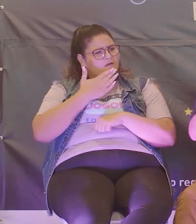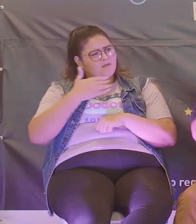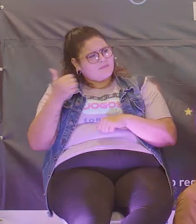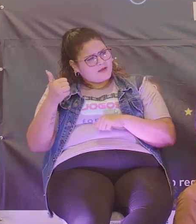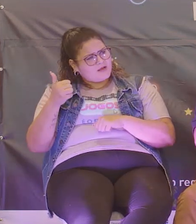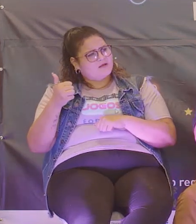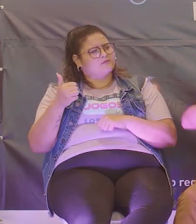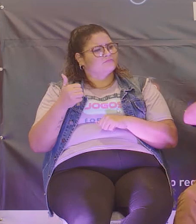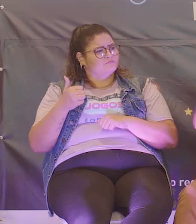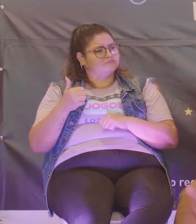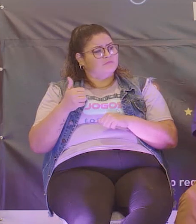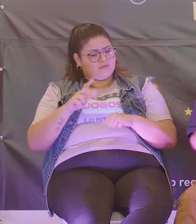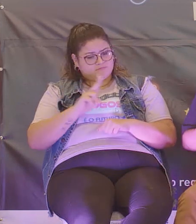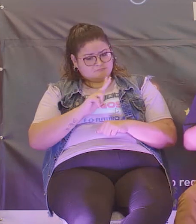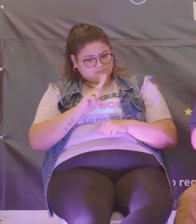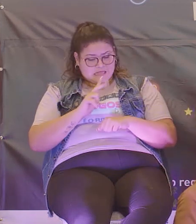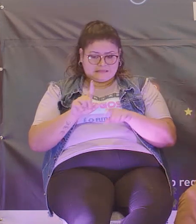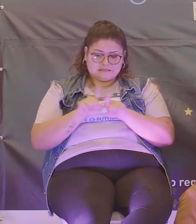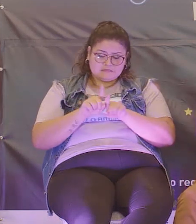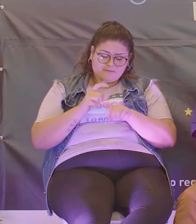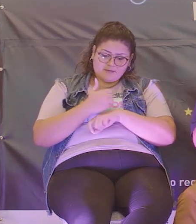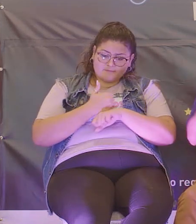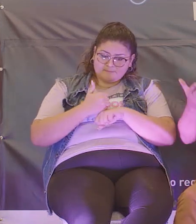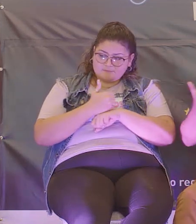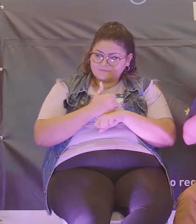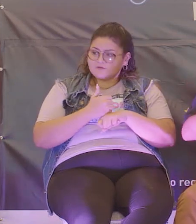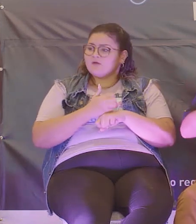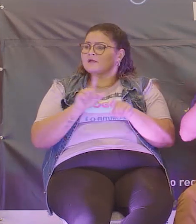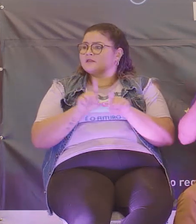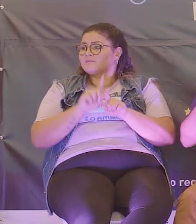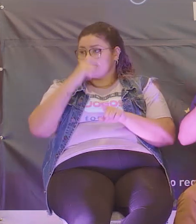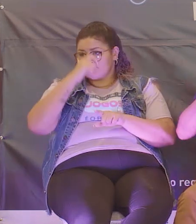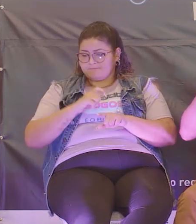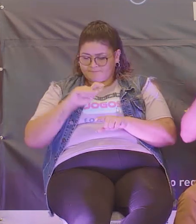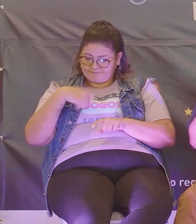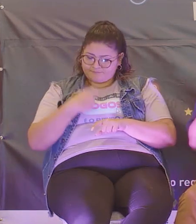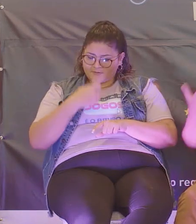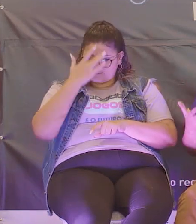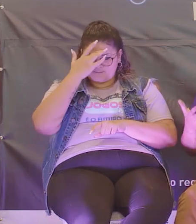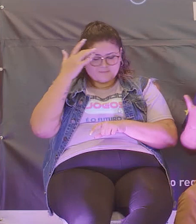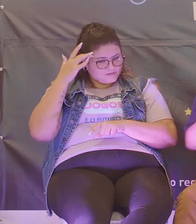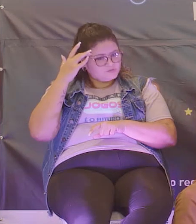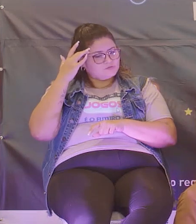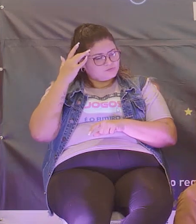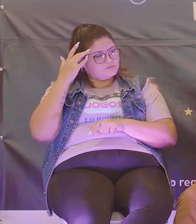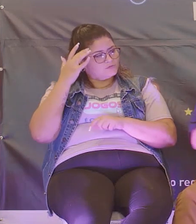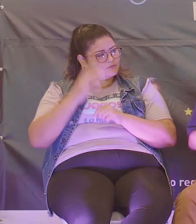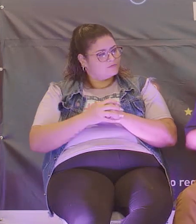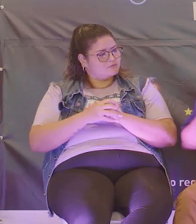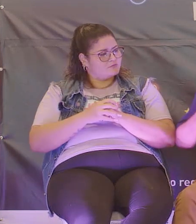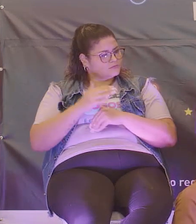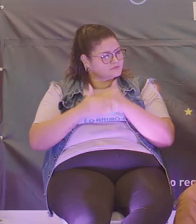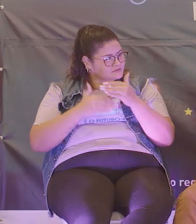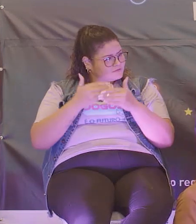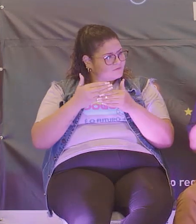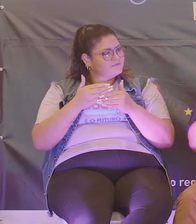né? Porque não é só de profissão, vive também de pessoas, né? A gente são pessoas que precisam aprender a viver melhor em sociedade, precisa desenvolver empatia,